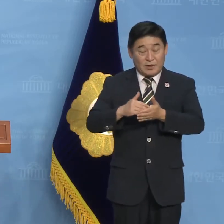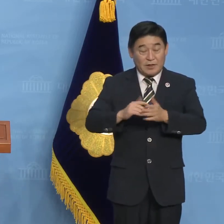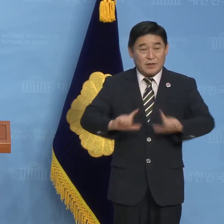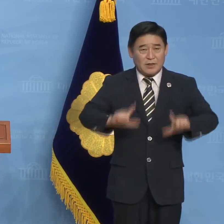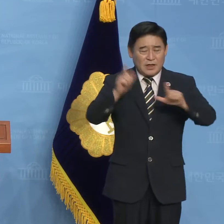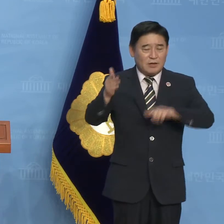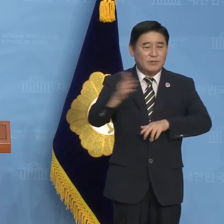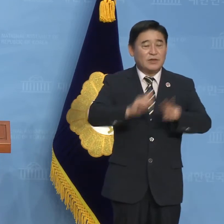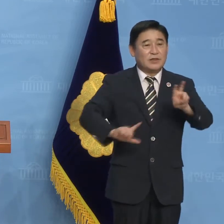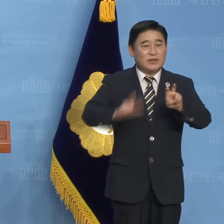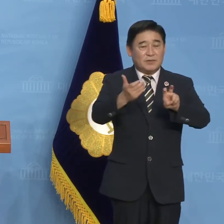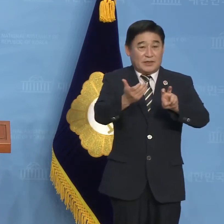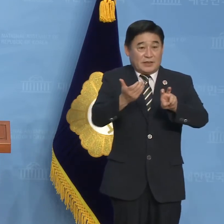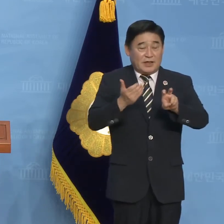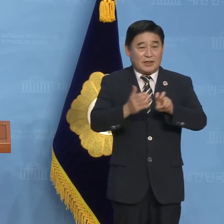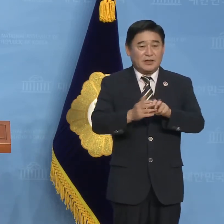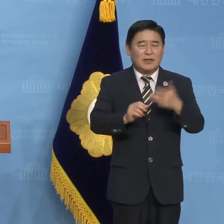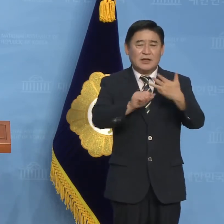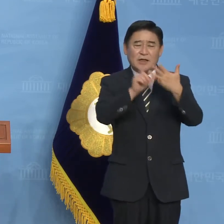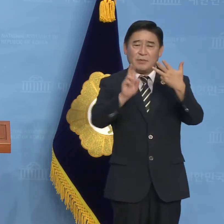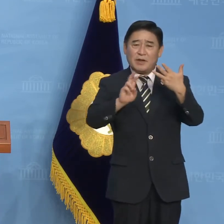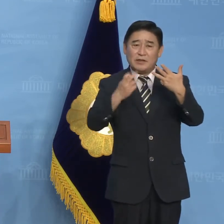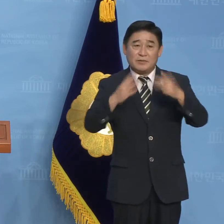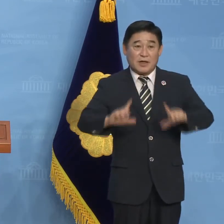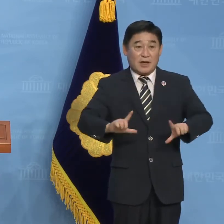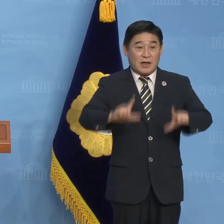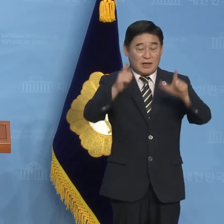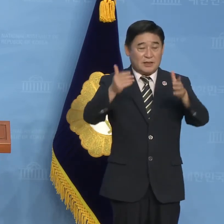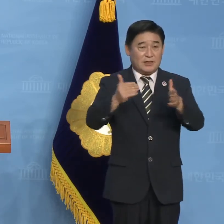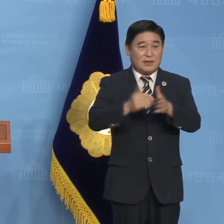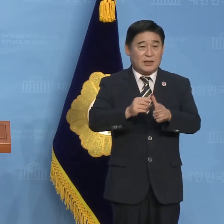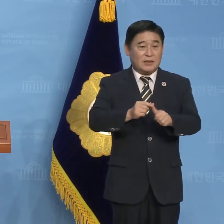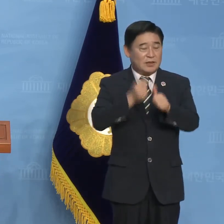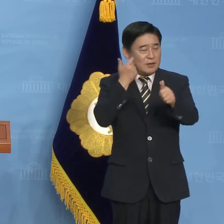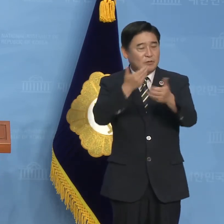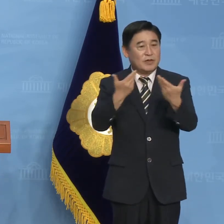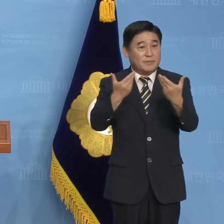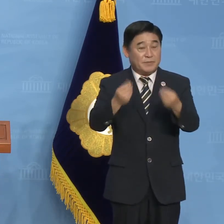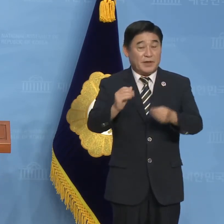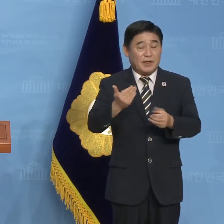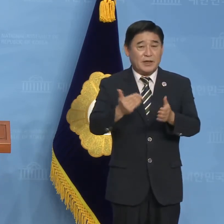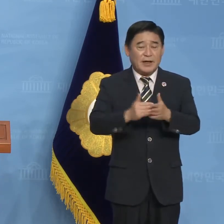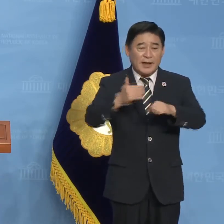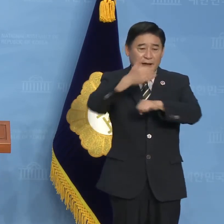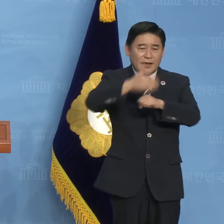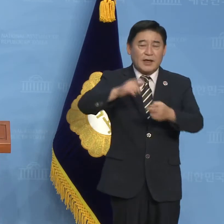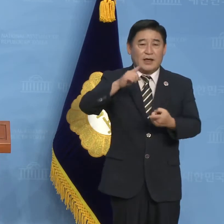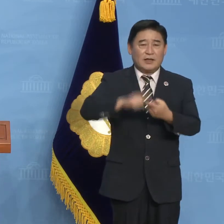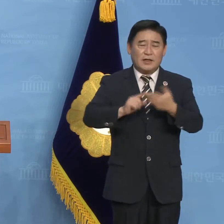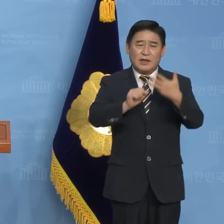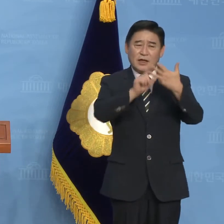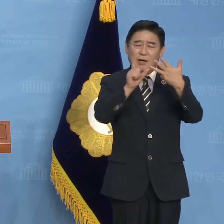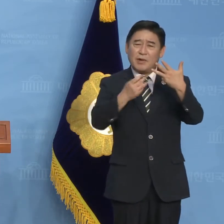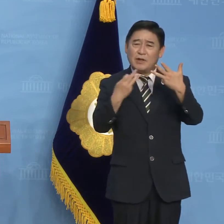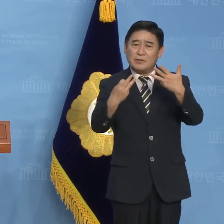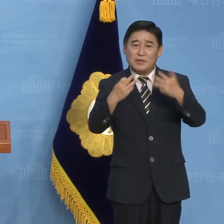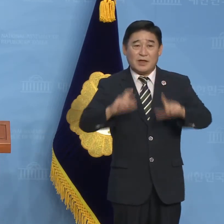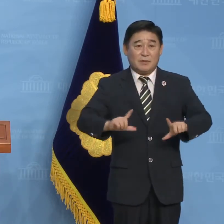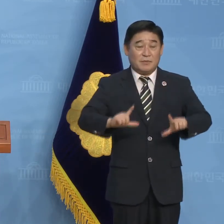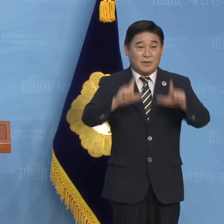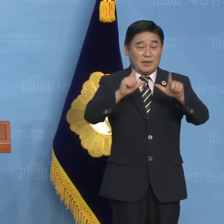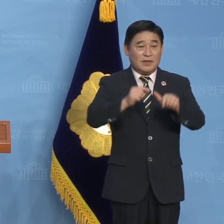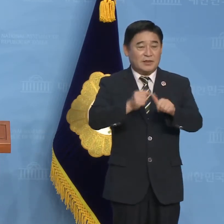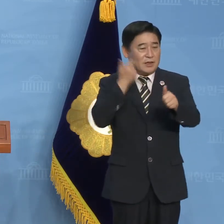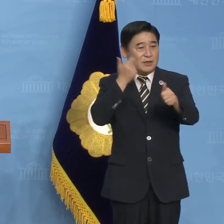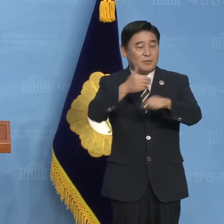날부터 20일 이내인 8월 24일까지 인사청문을 마쳐야 됩니다. 현재 계획대로라면 8월 13일